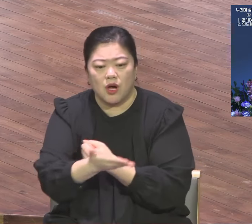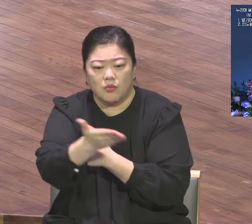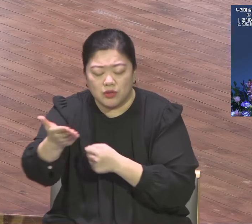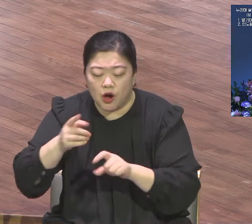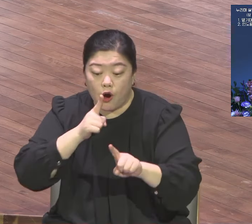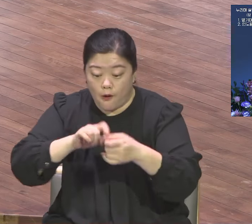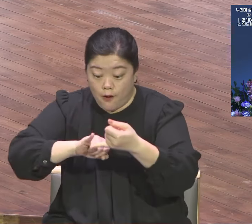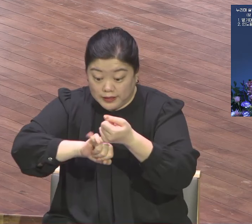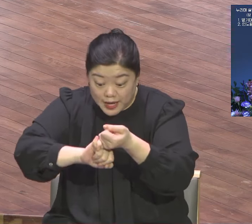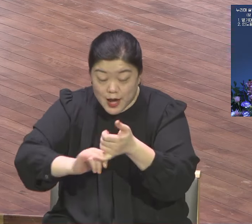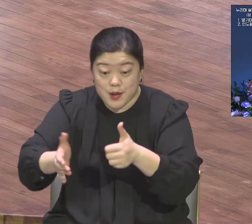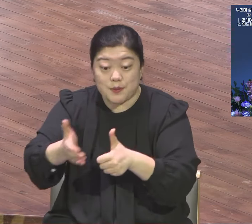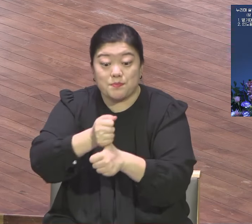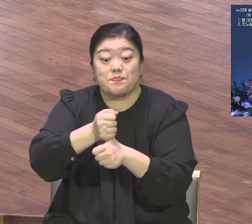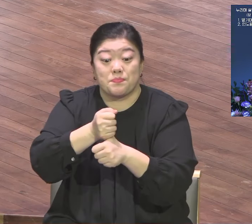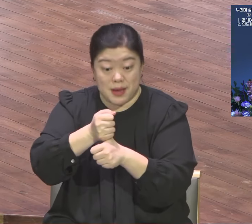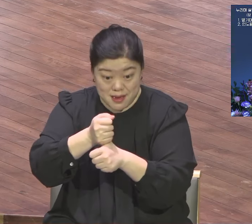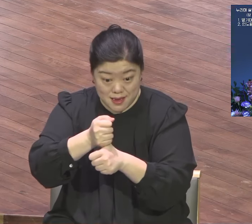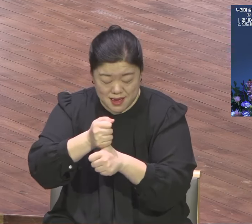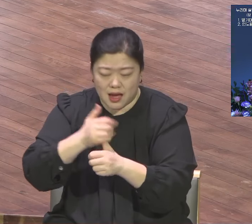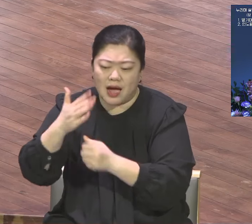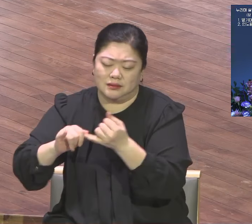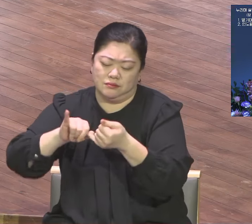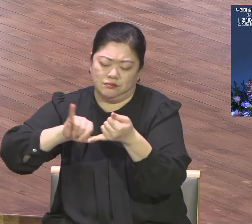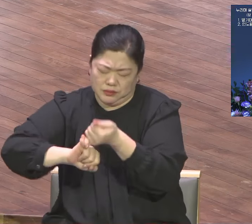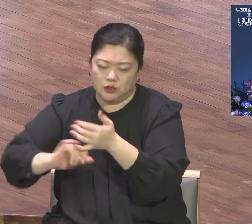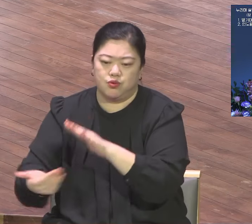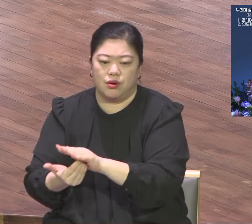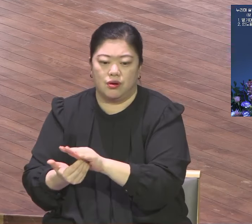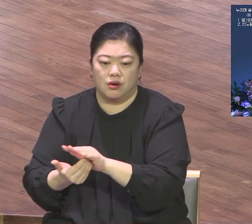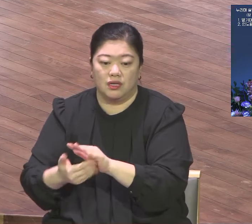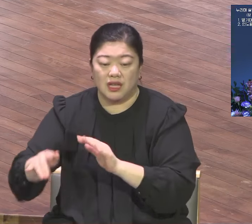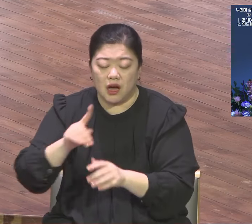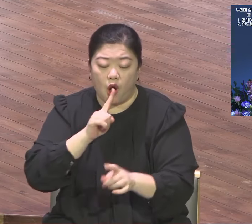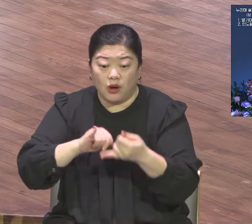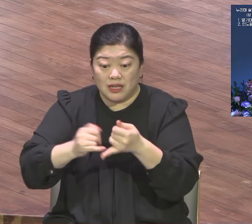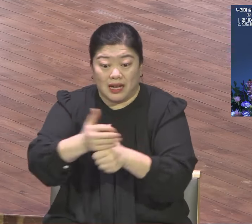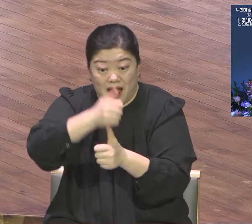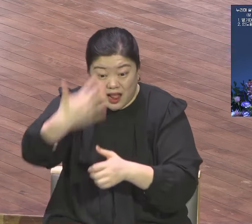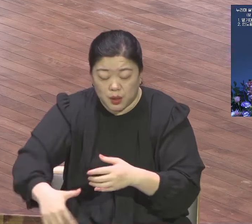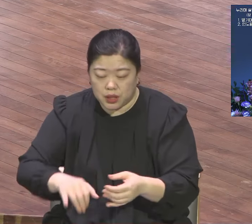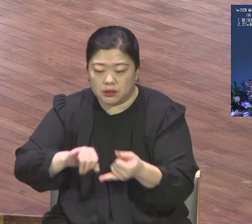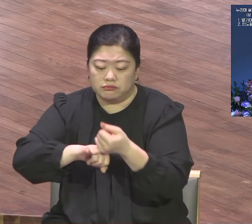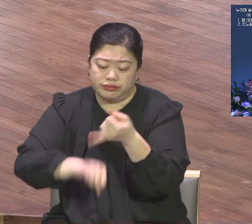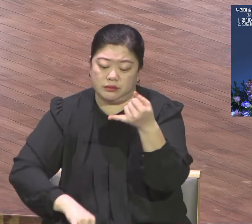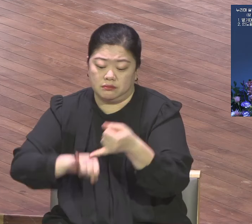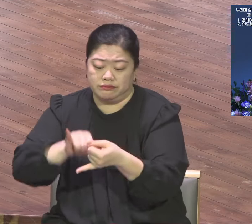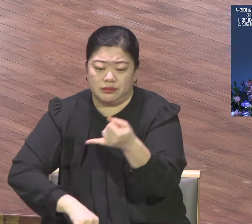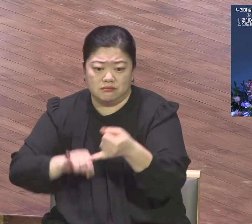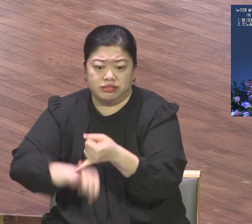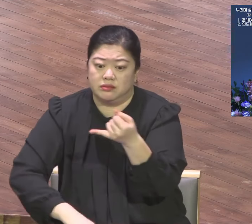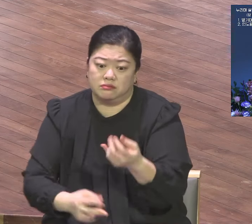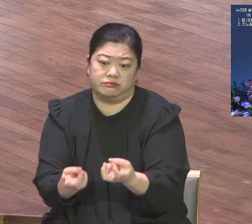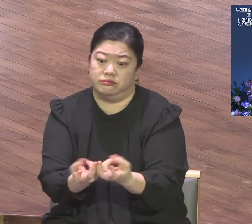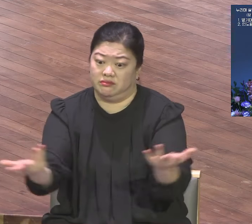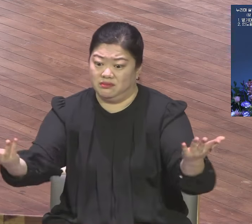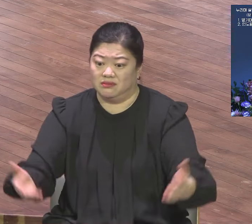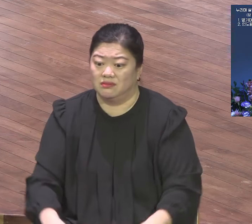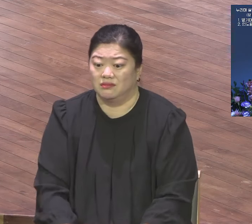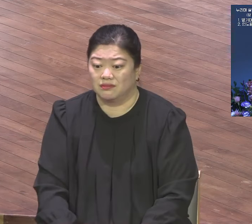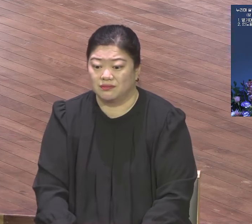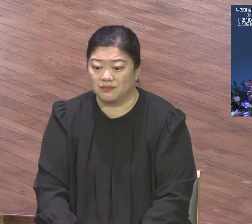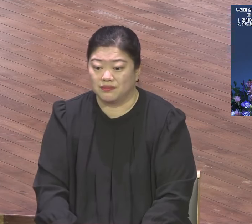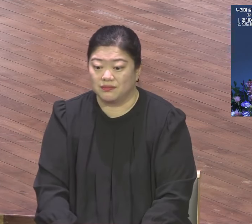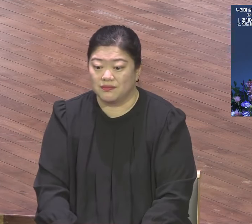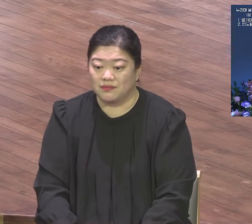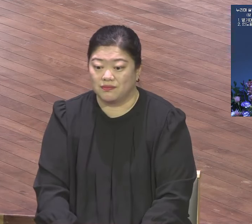잡았다 안 잡았다 이 차이죠. 잡았냐 안 잡았냐, 언약 잡았냐 안 잡았냐, 말씀 잡았냐 안 잡았냐